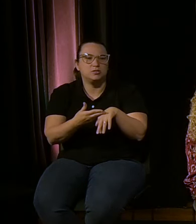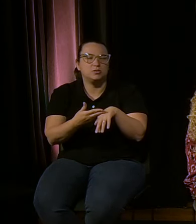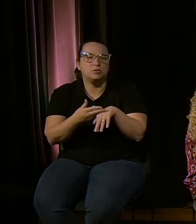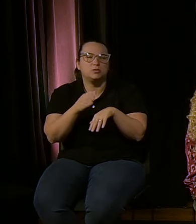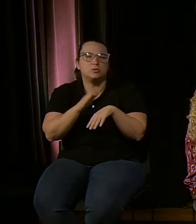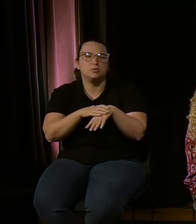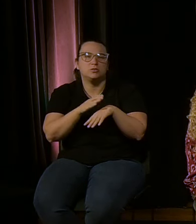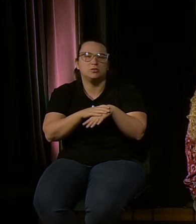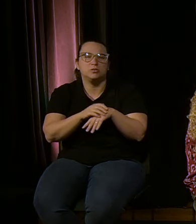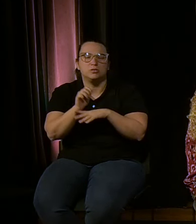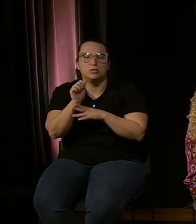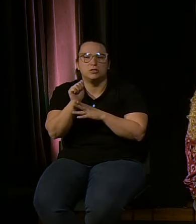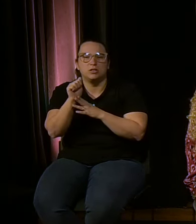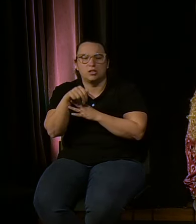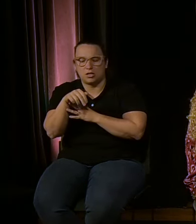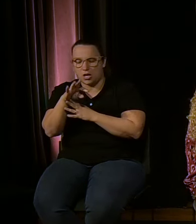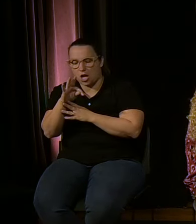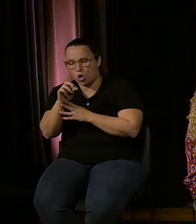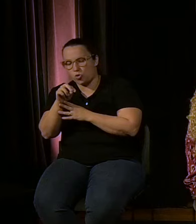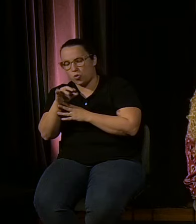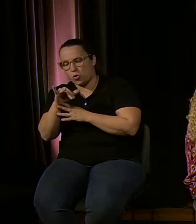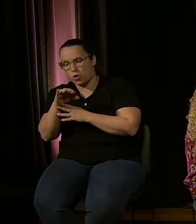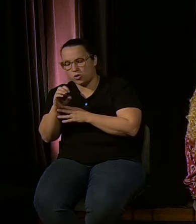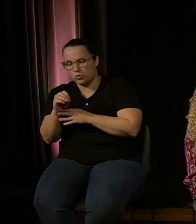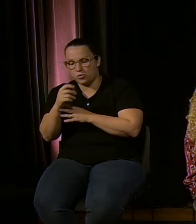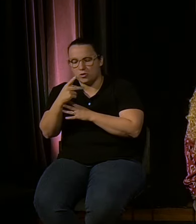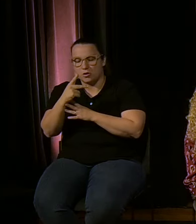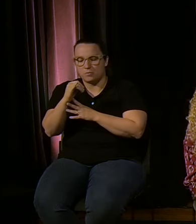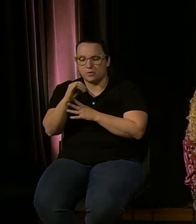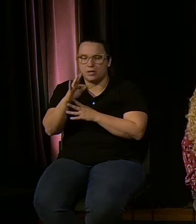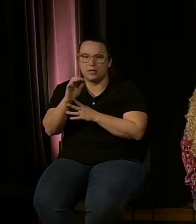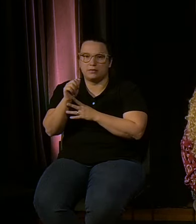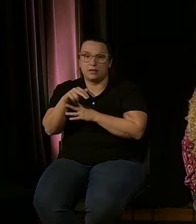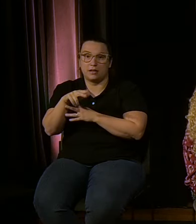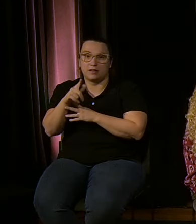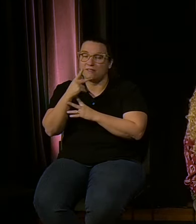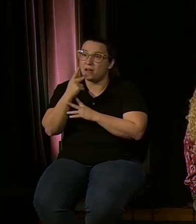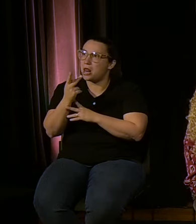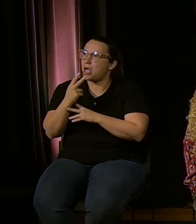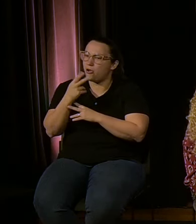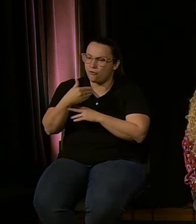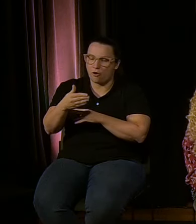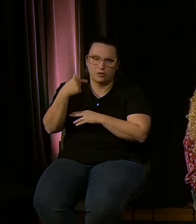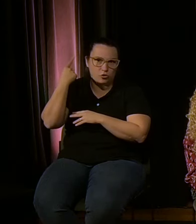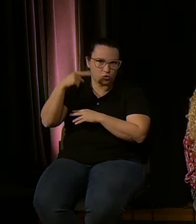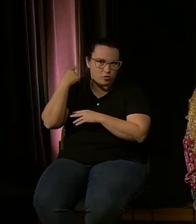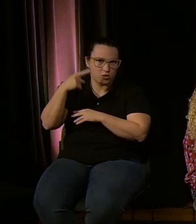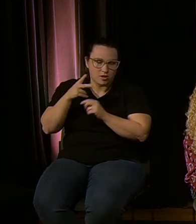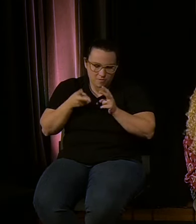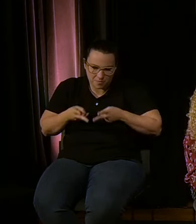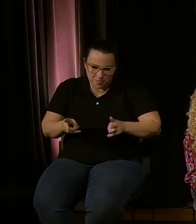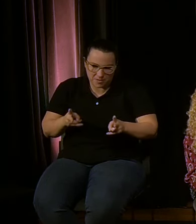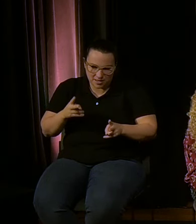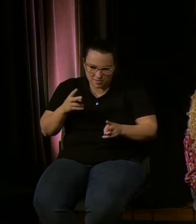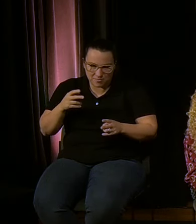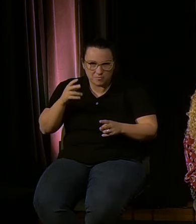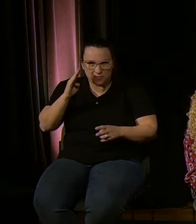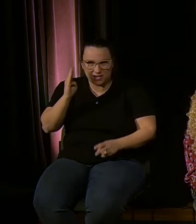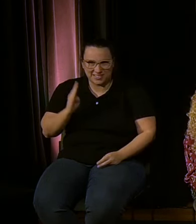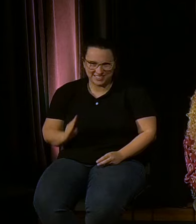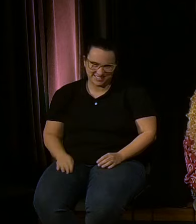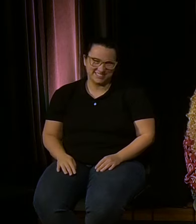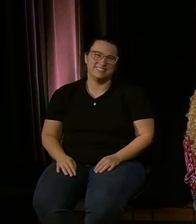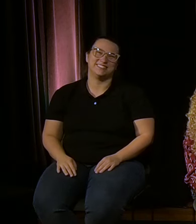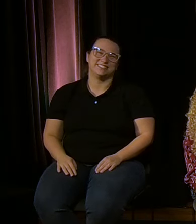feito pelo Antônio Pitanga, ele fala, né? Agora eu vou endoidar de vez. Ele vai permanecer no Brasil, ele vai fazer essa